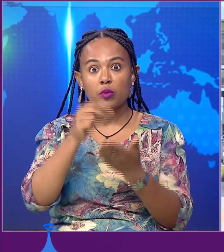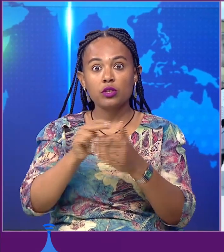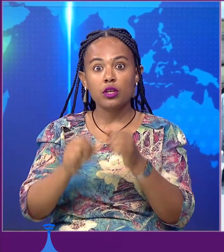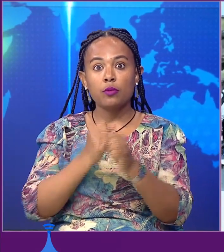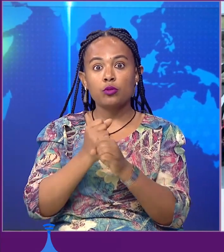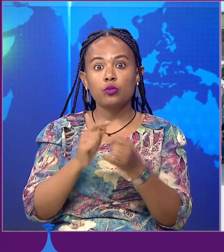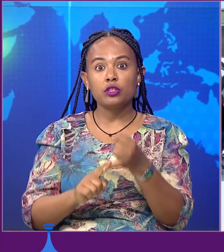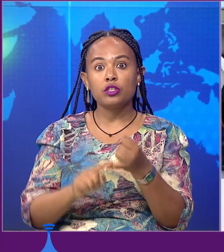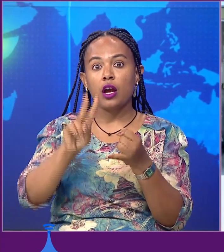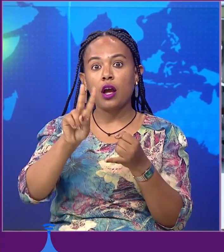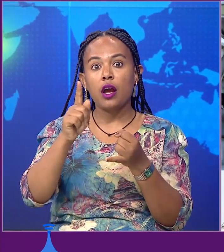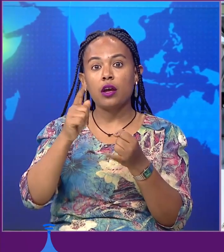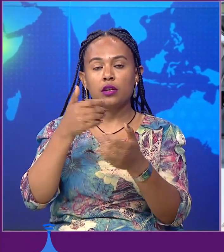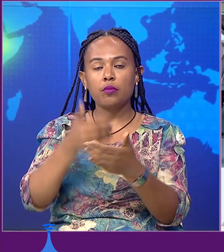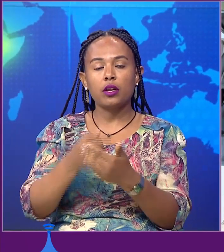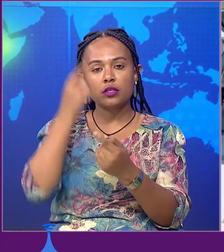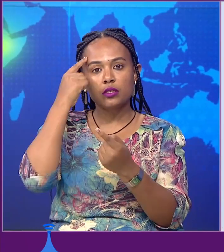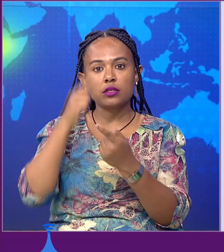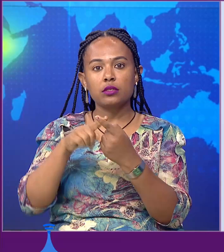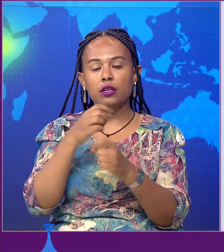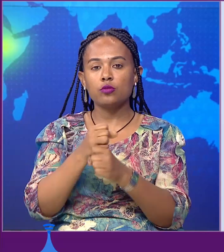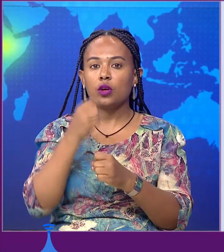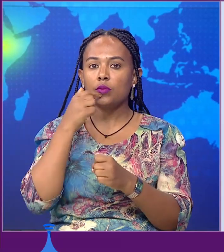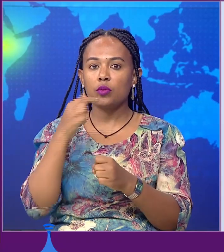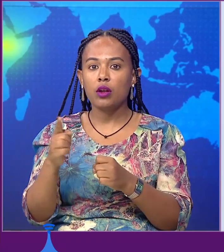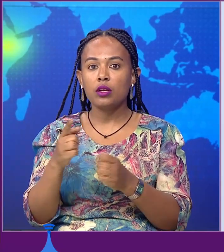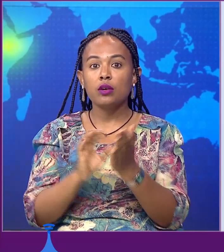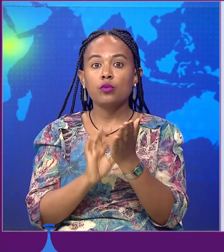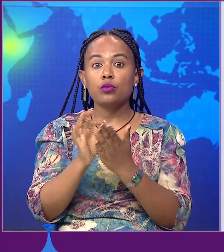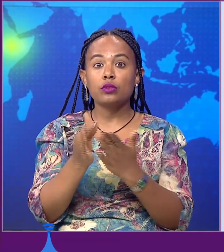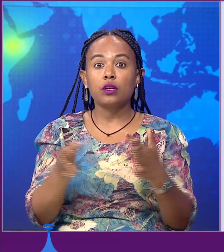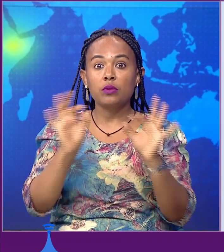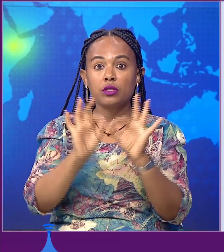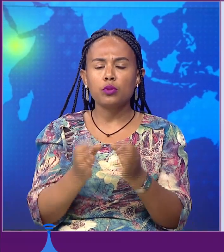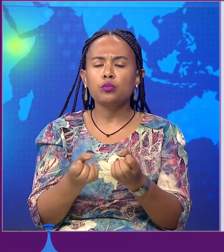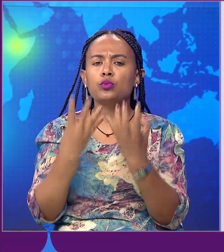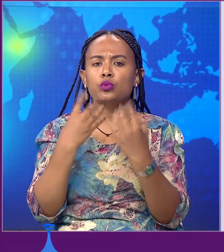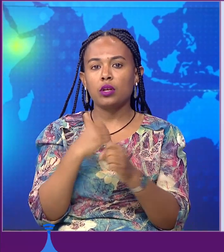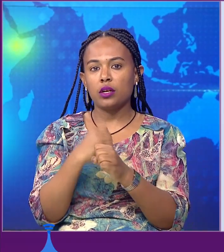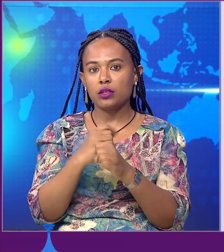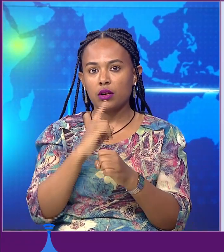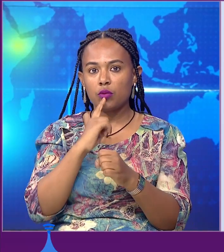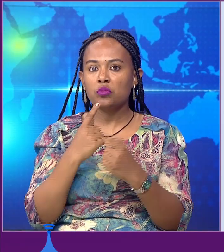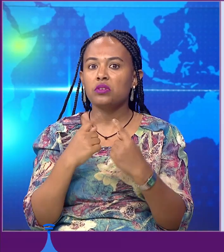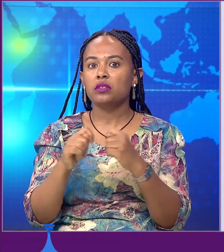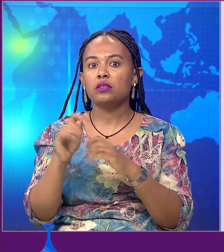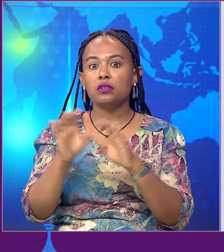መጨረሻ 21 ለማድረስ እቅድ ተይዟልም ብለዋል። የባቡር ቁጥርን ከመጨመር አንጻር ብዙ ስራዎች እየሰራን ያለ ጥረቶች እያደረግን ያለ